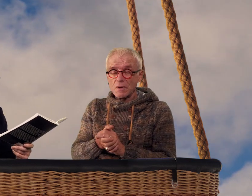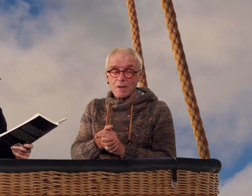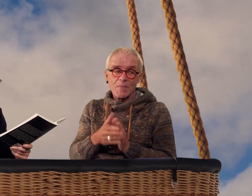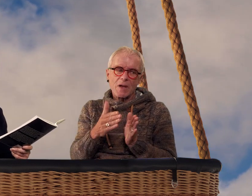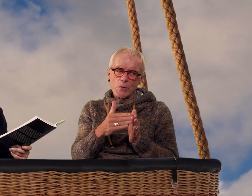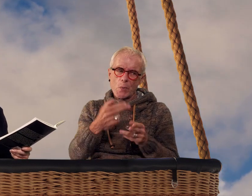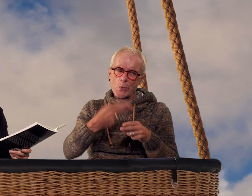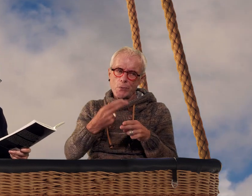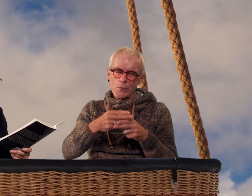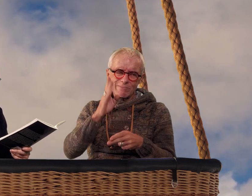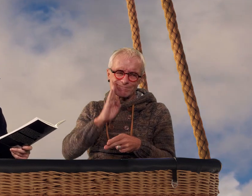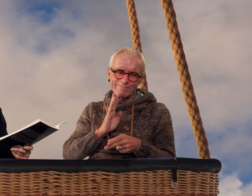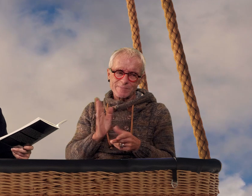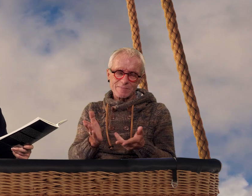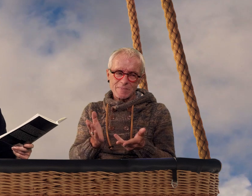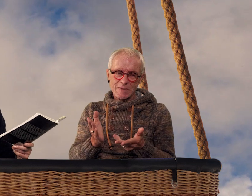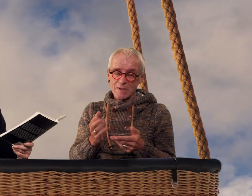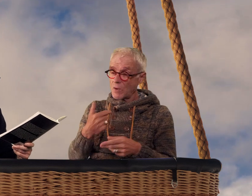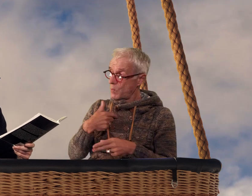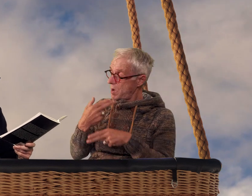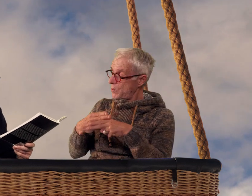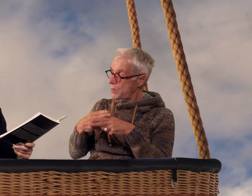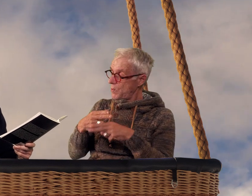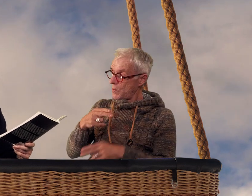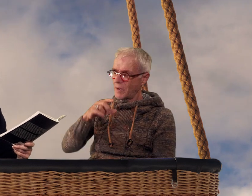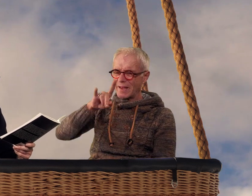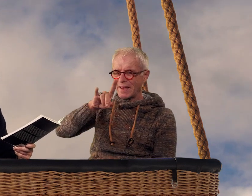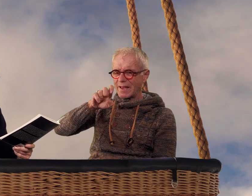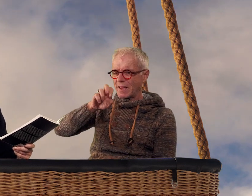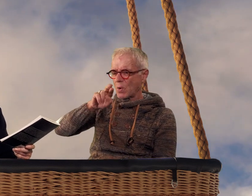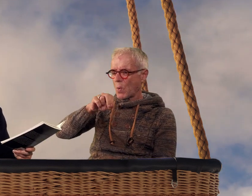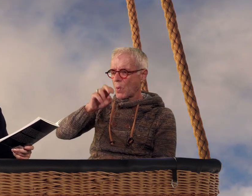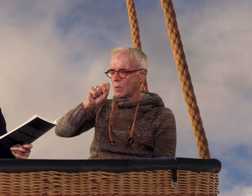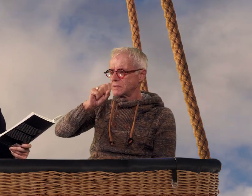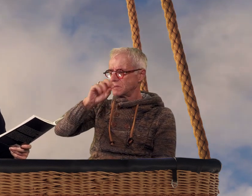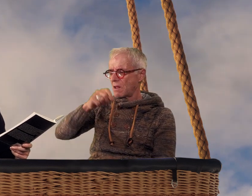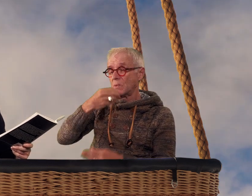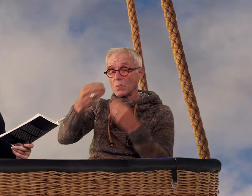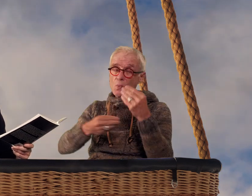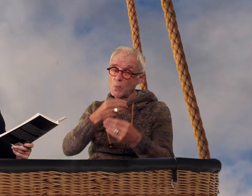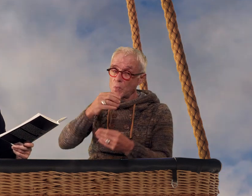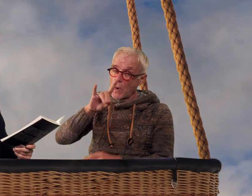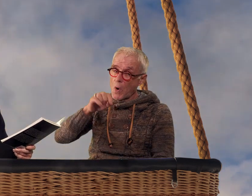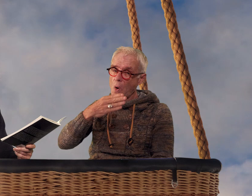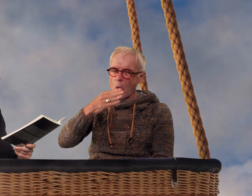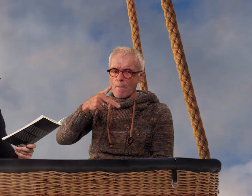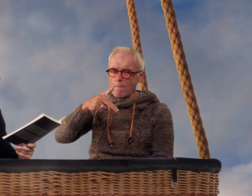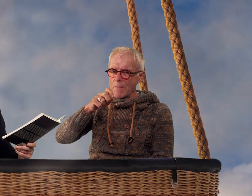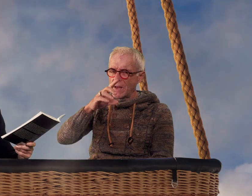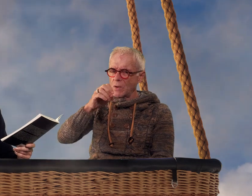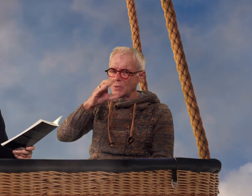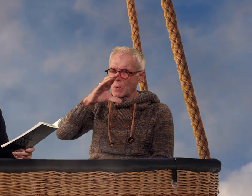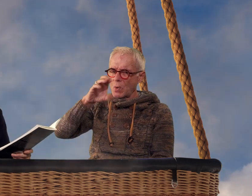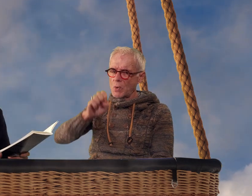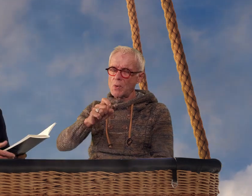« Je vous demande votre nom. Je me nomme aérostrate ou en pédocle. À votre choix. » Cette réponse n